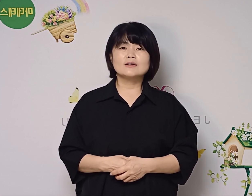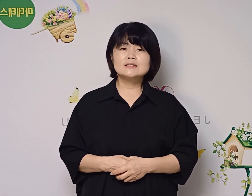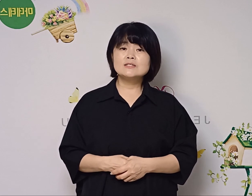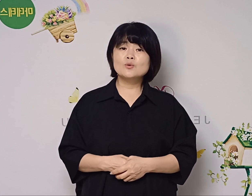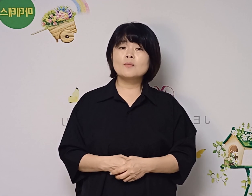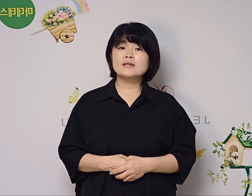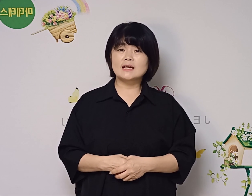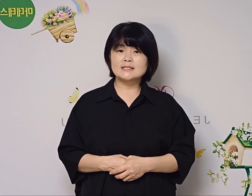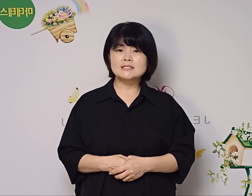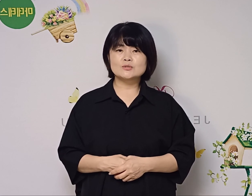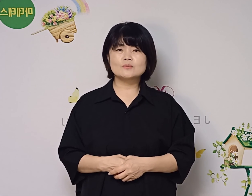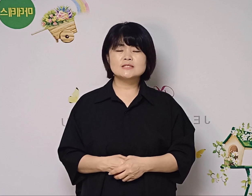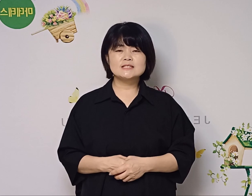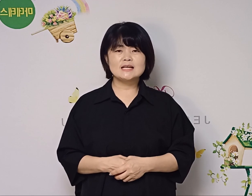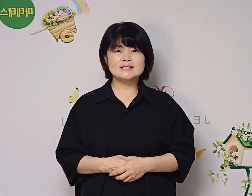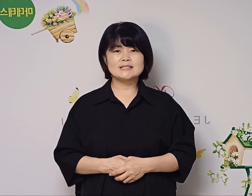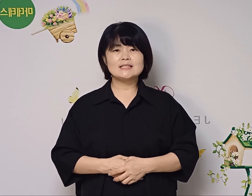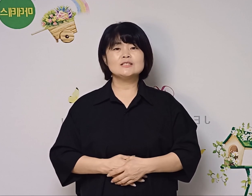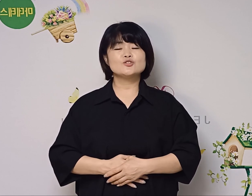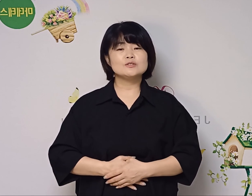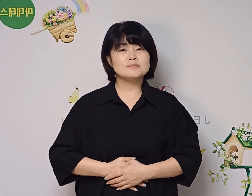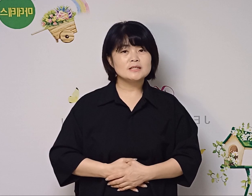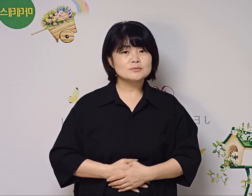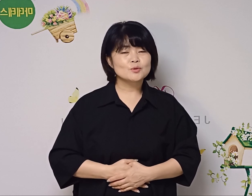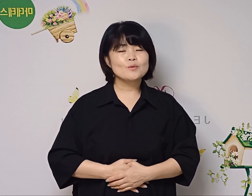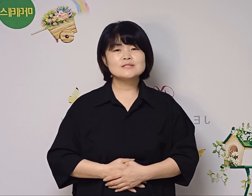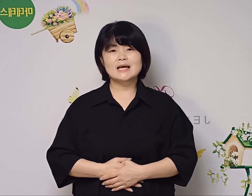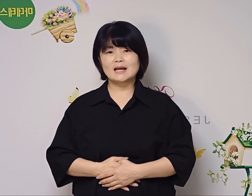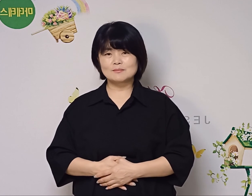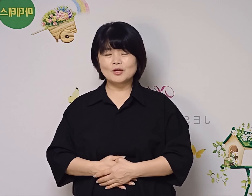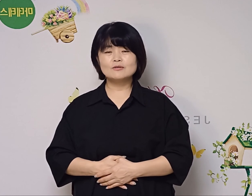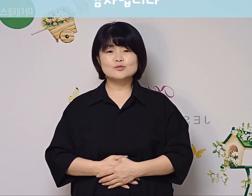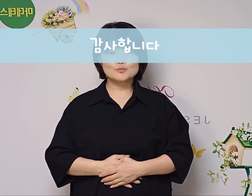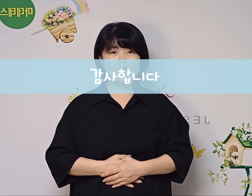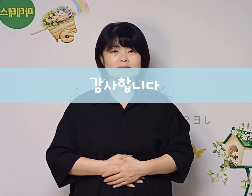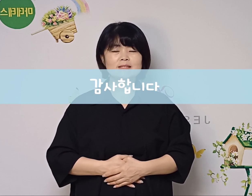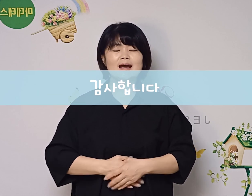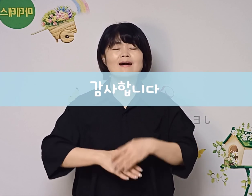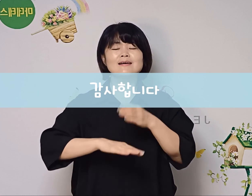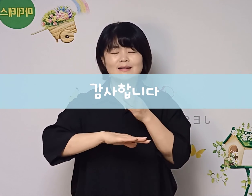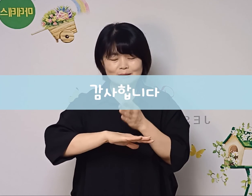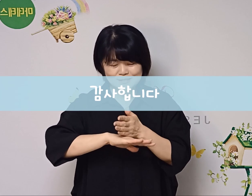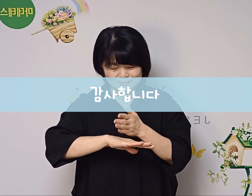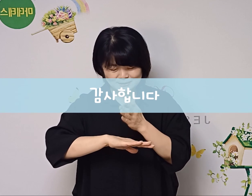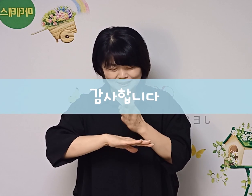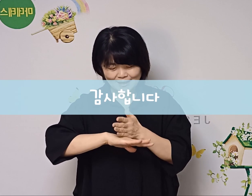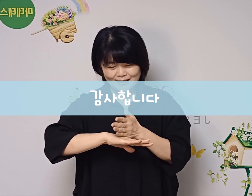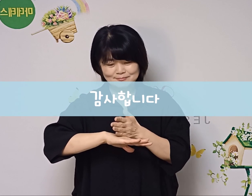큰 소망을 가지시고 승리하시길 주님의 이름으로 사랑하며 축복합니다. 감사합니다.